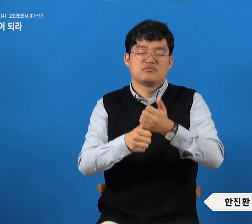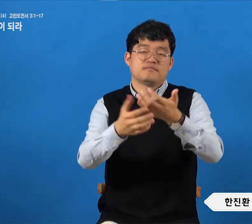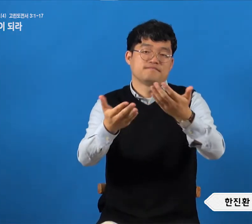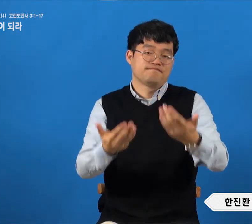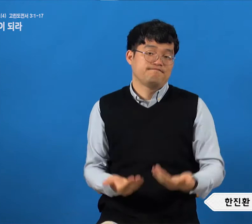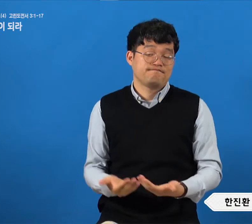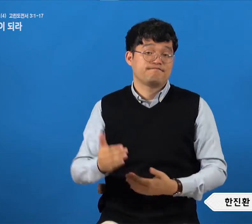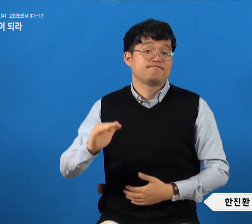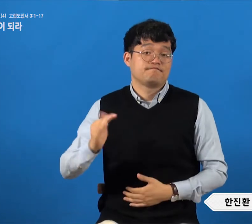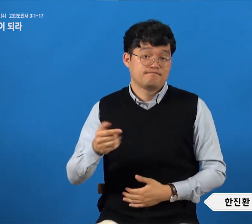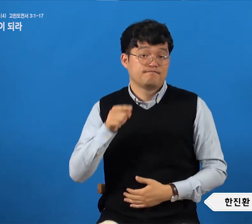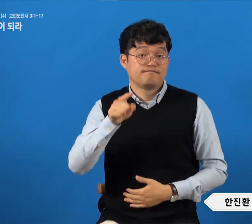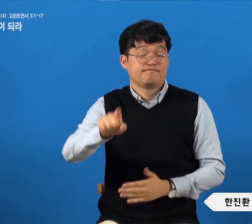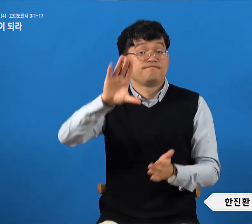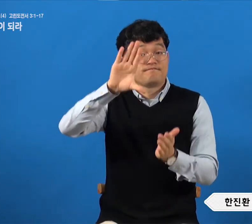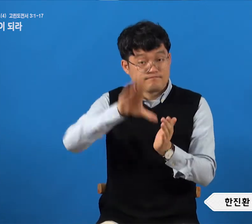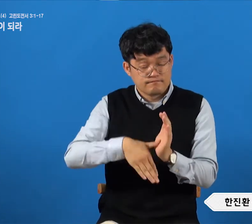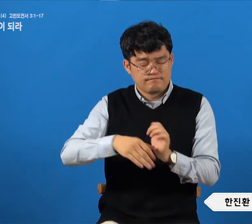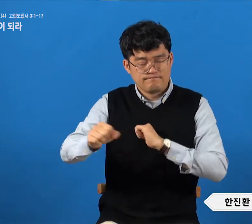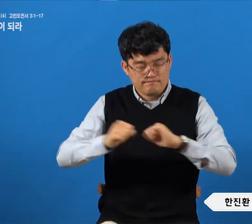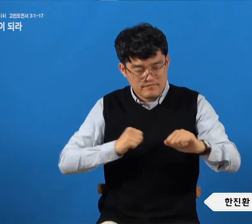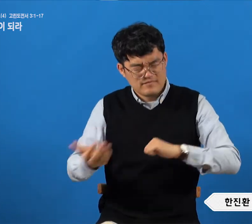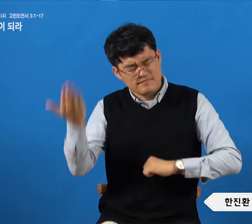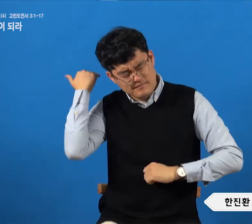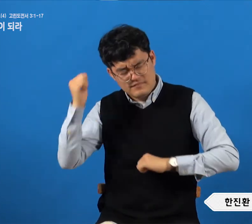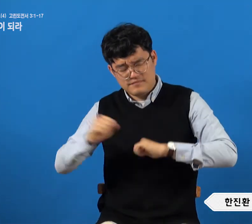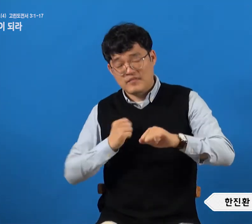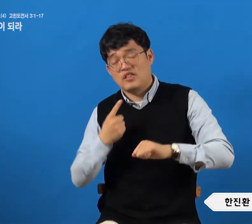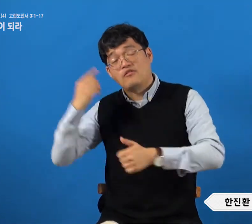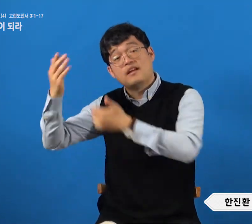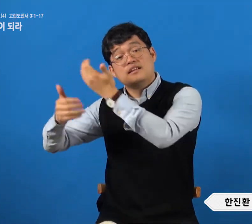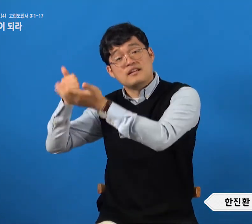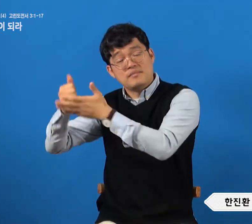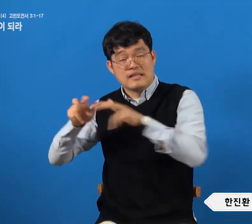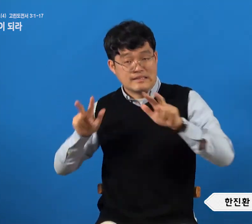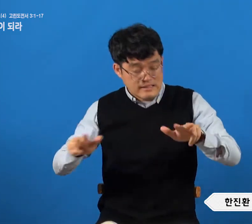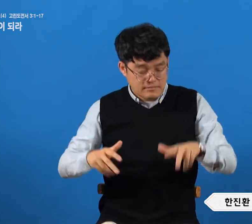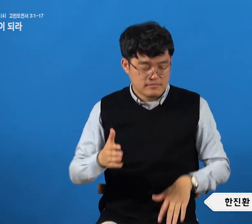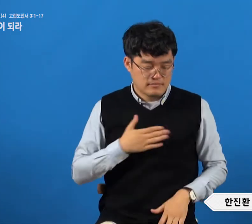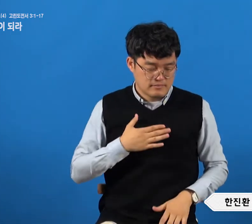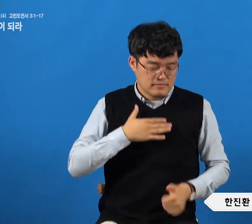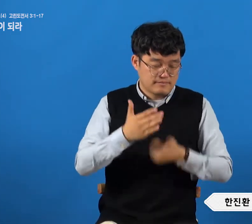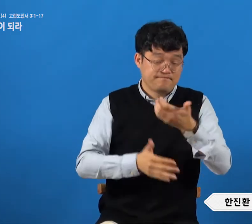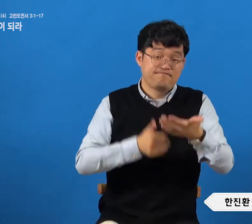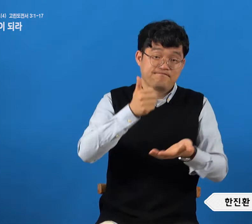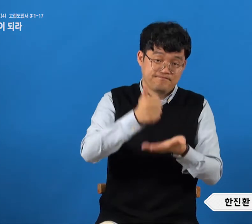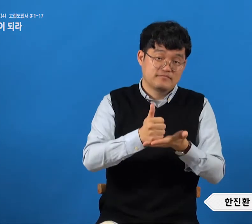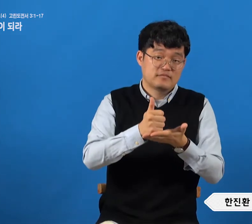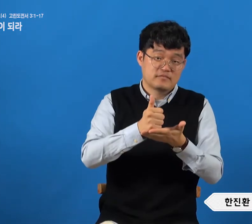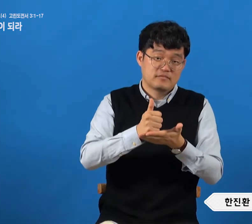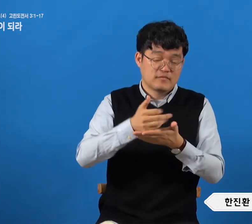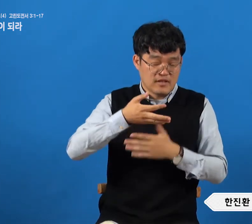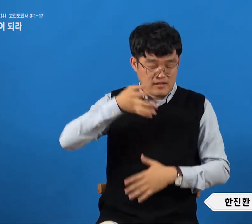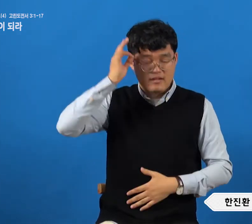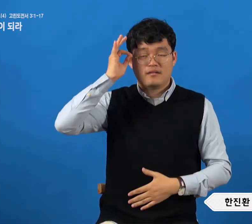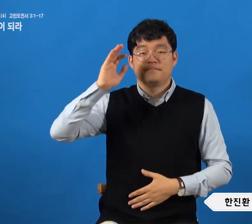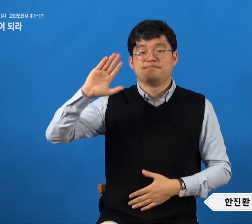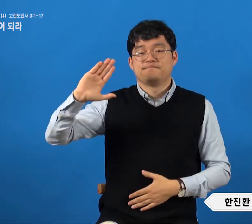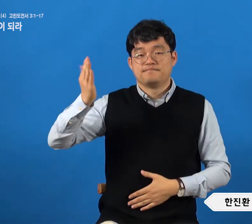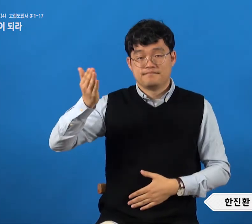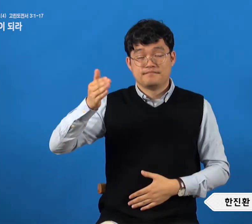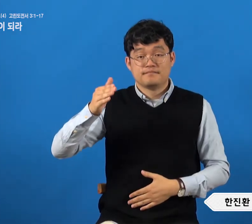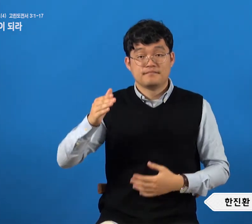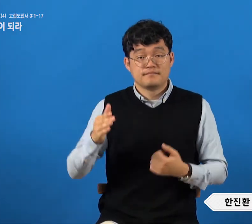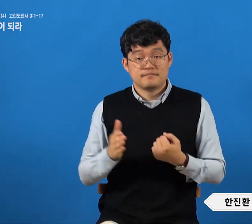붙들어 줄 것입니다. 그때 역사하셨던 하나님, 지금 바로 나의 하나님이 아닌가, 그걸 우리가 깨닫게